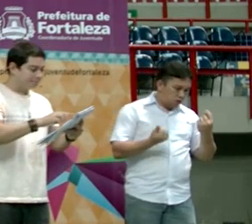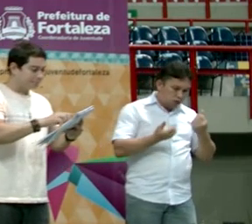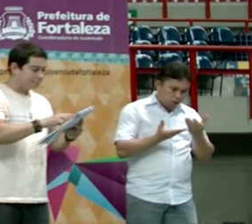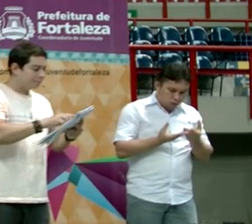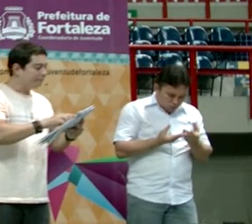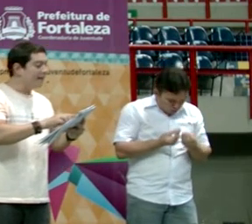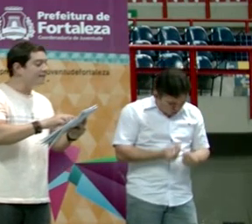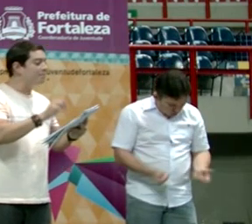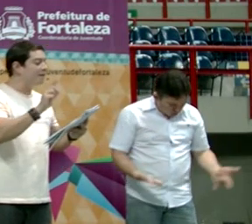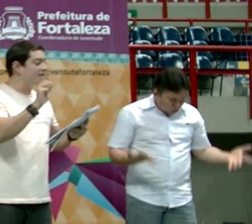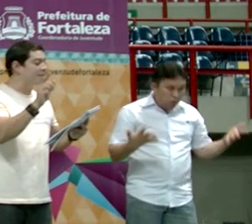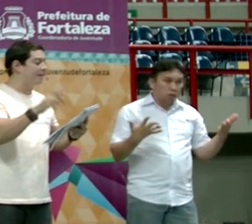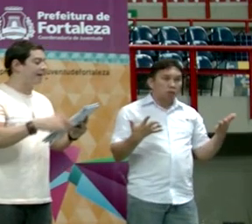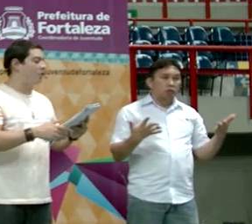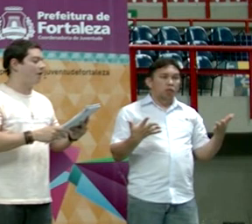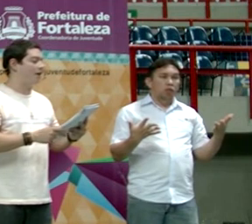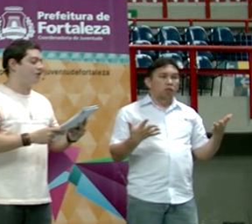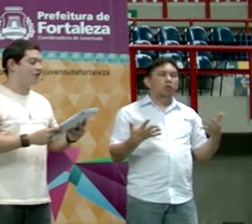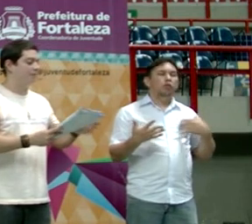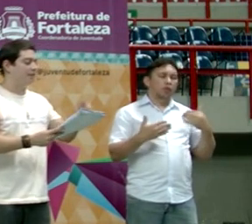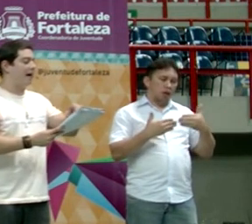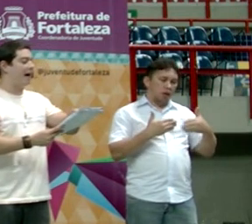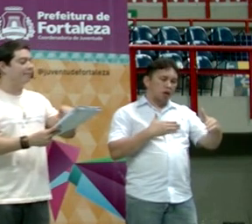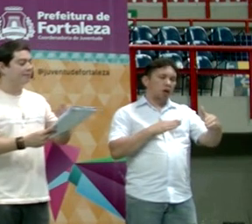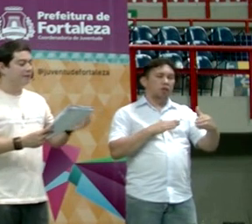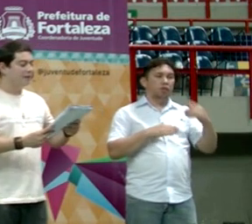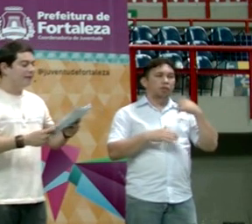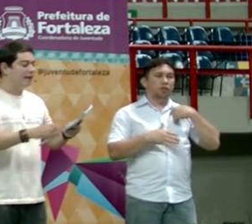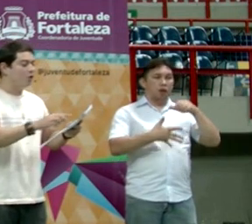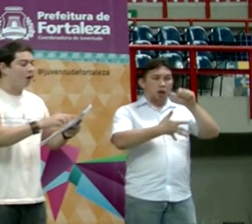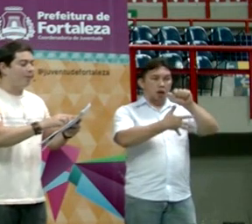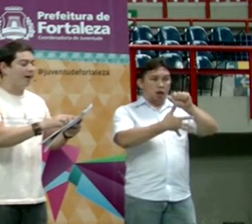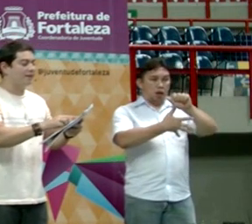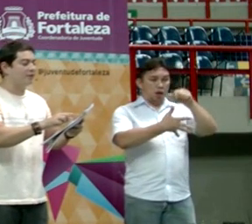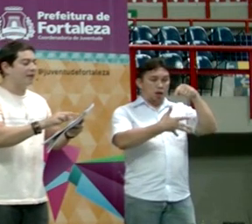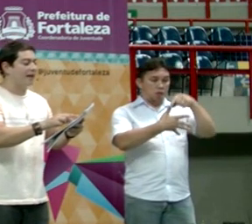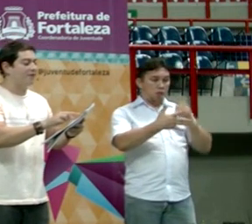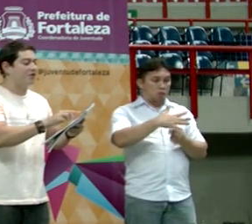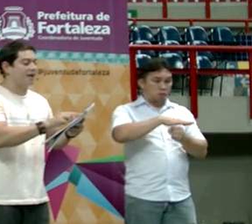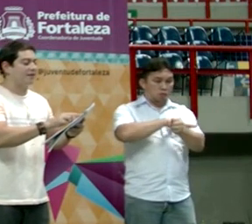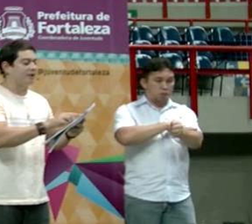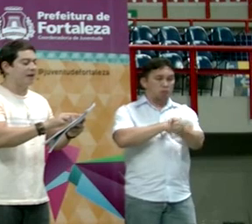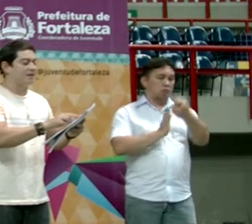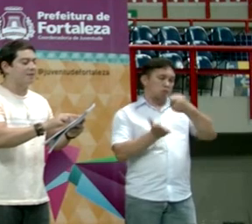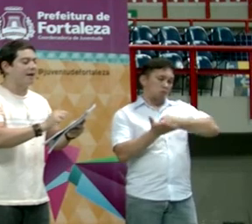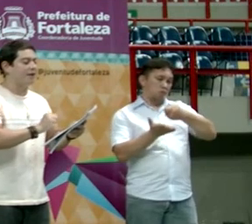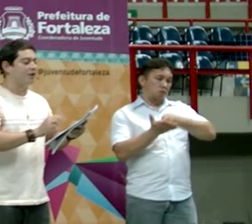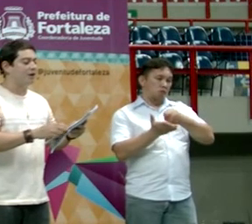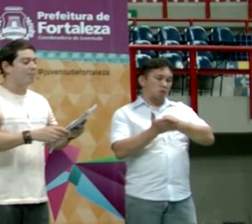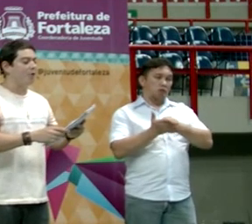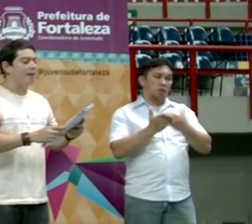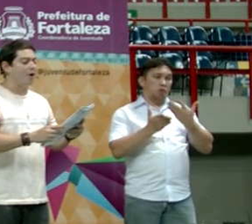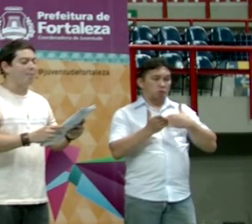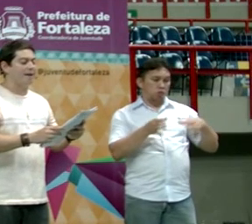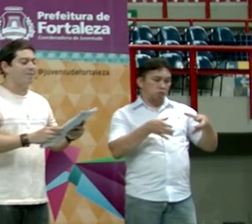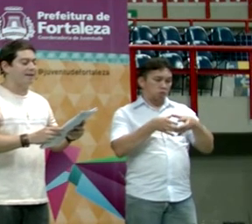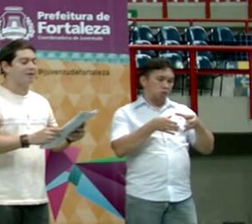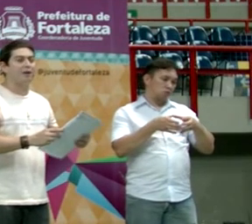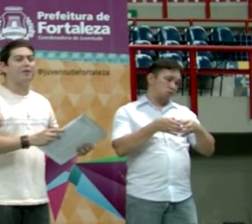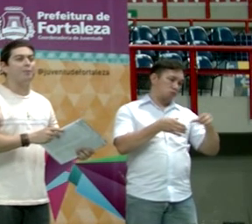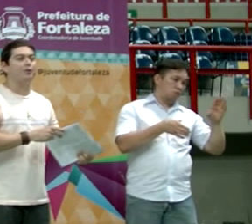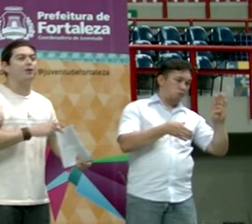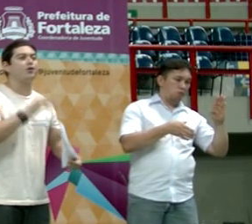tá? Esse princípio é decorrente da incorporação da reivindicação da classe média por